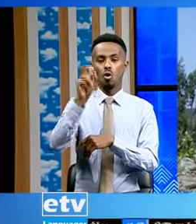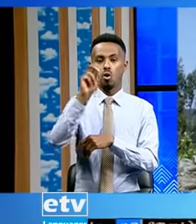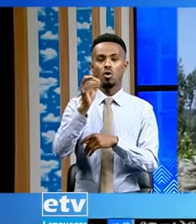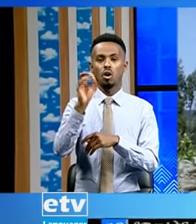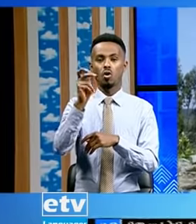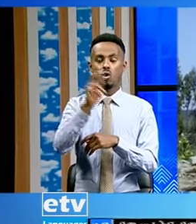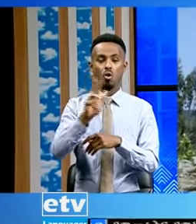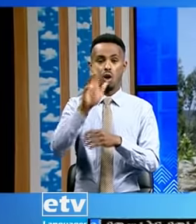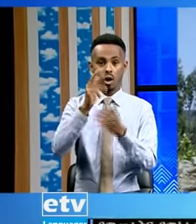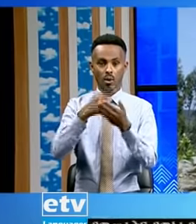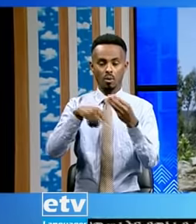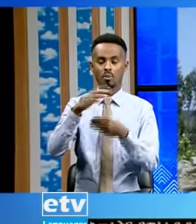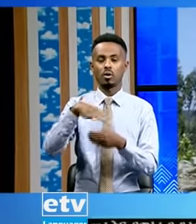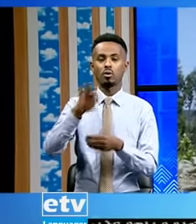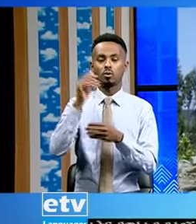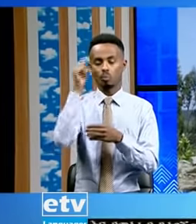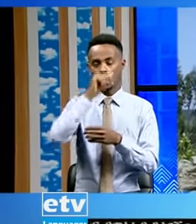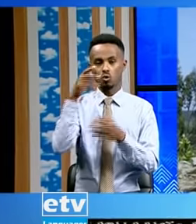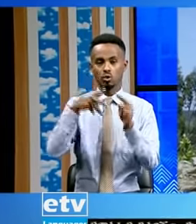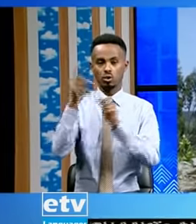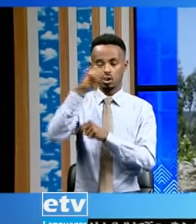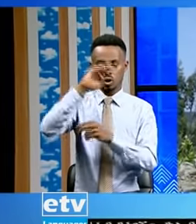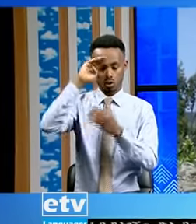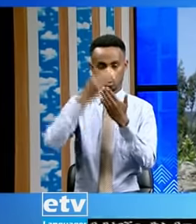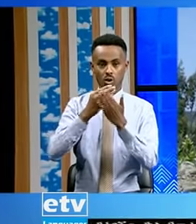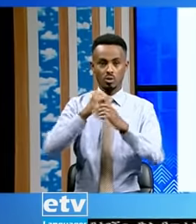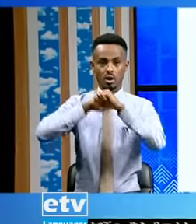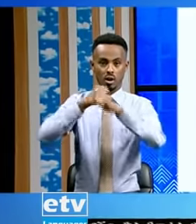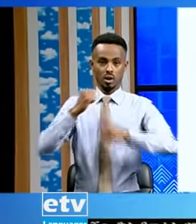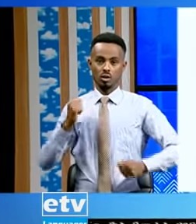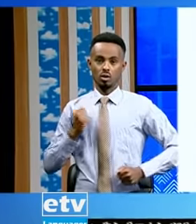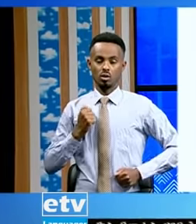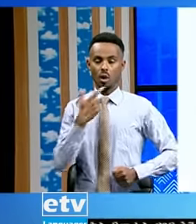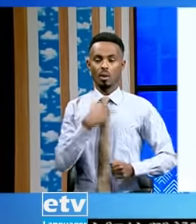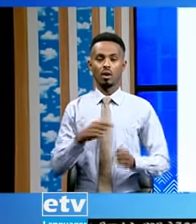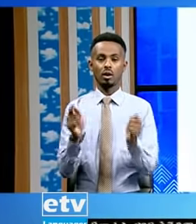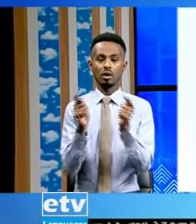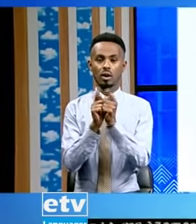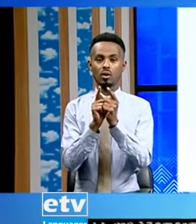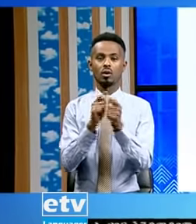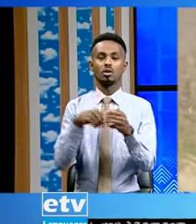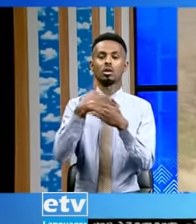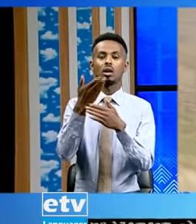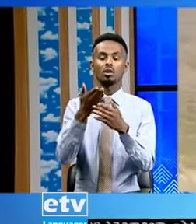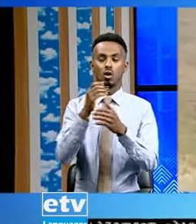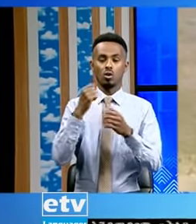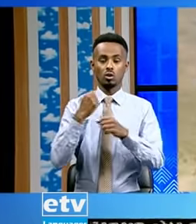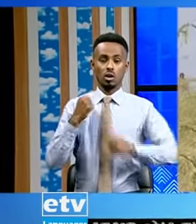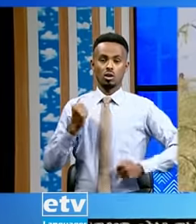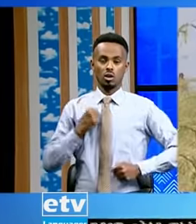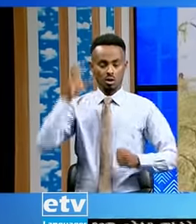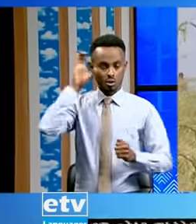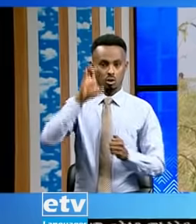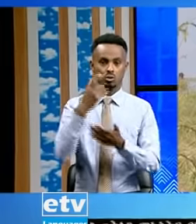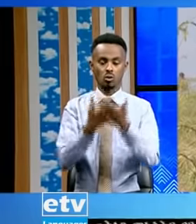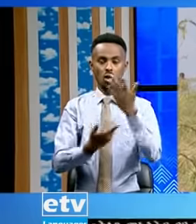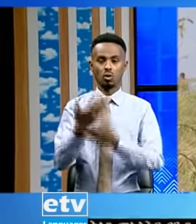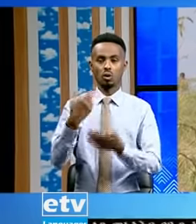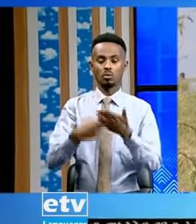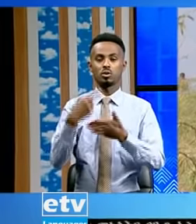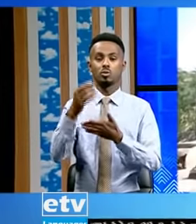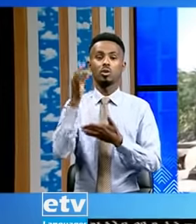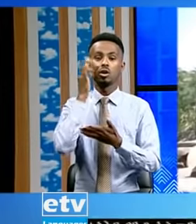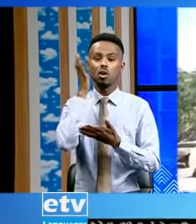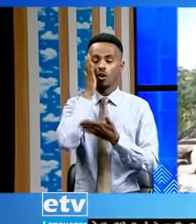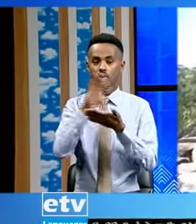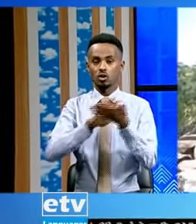አካባቢ ከሚገኙት የኢትዮጵያ የቁርጥ ቀን ልጆች የመከላከያ ሰራዊት አባላት ጋር ተገኝተው ስለ ቀጣዩ ወታደራዊ ግዳጆች ተወያይተዋል። በዚህም